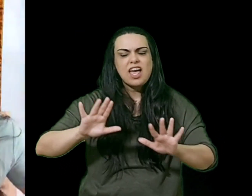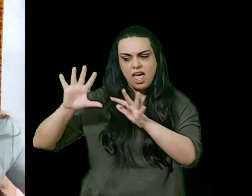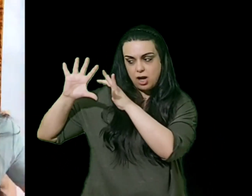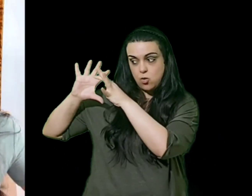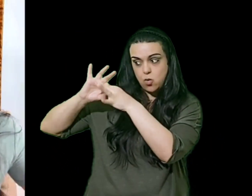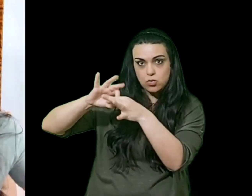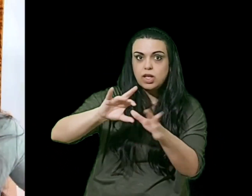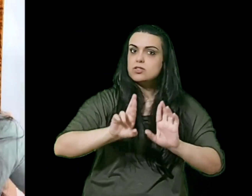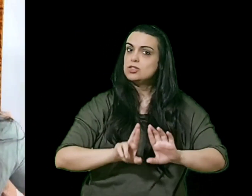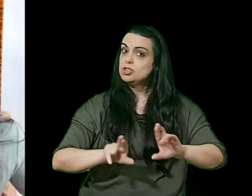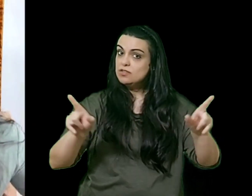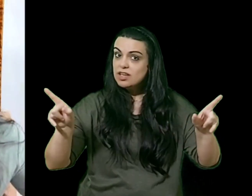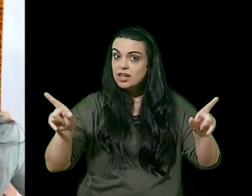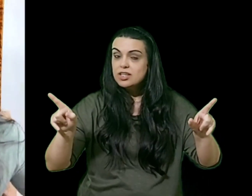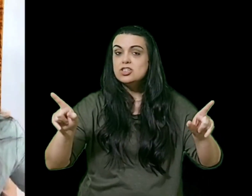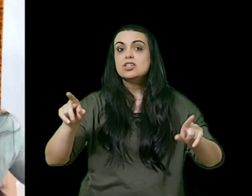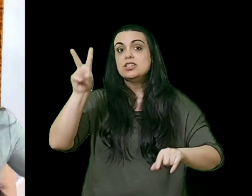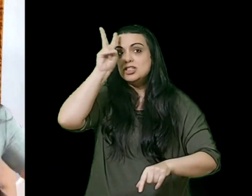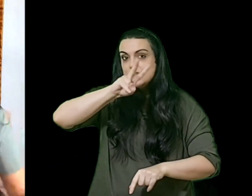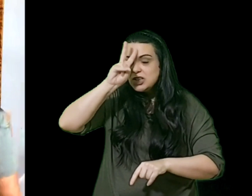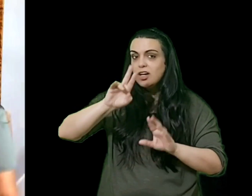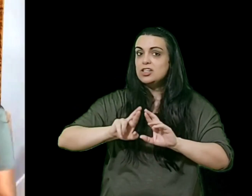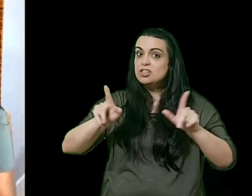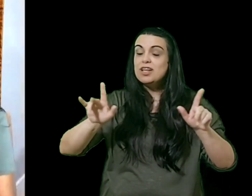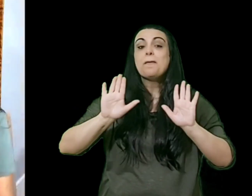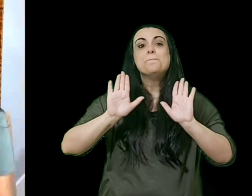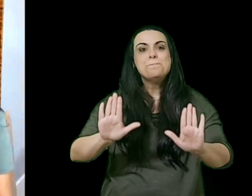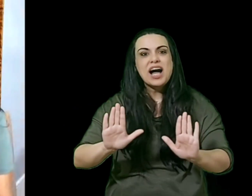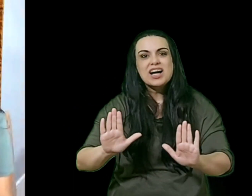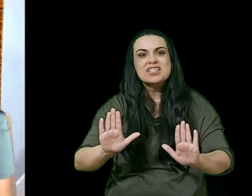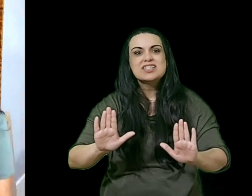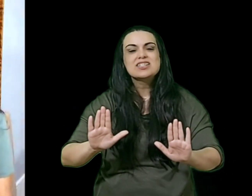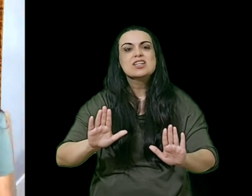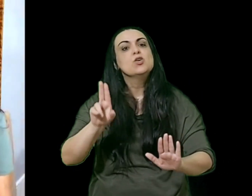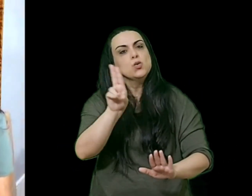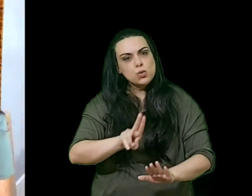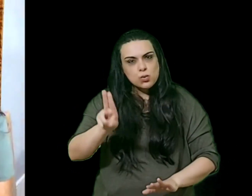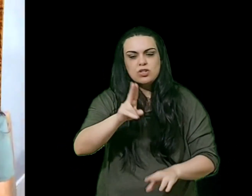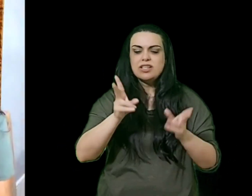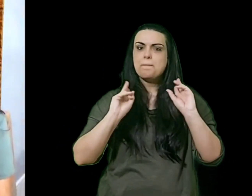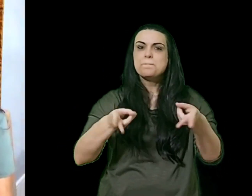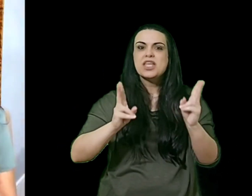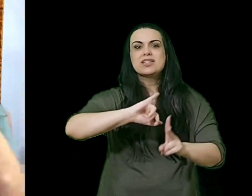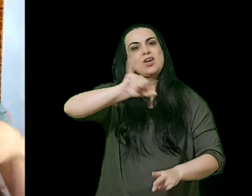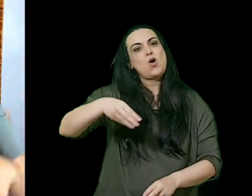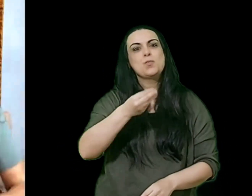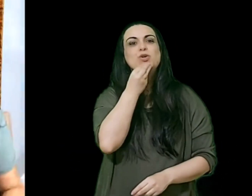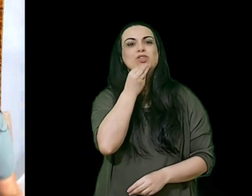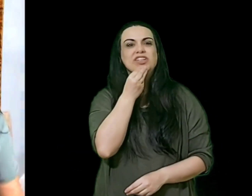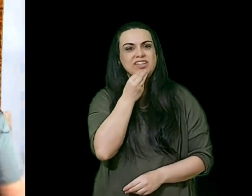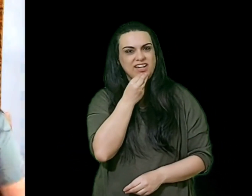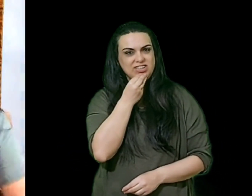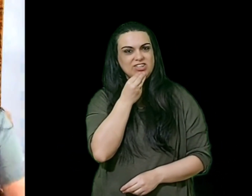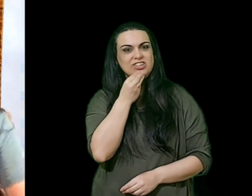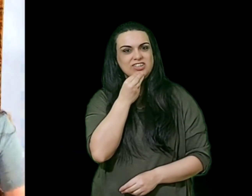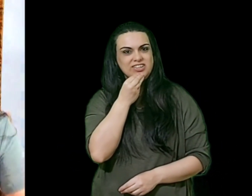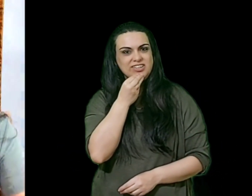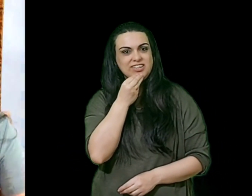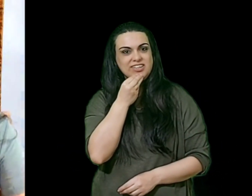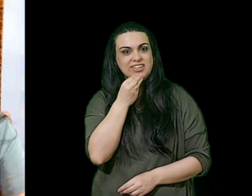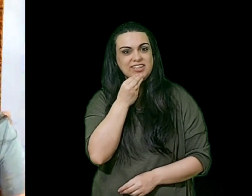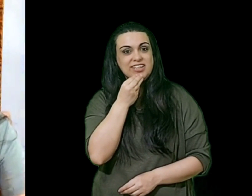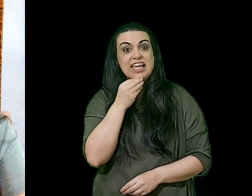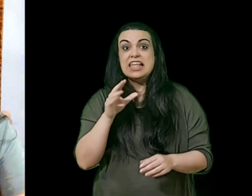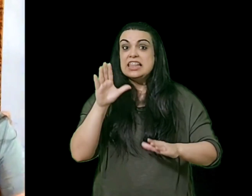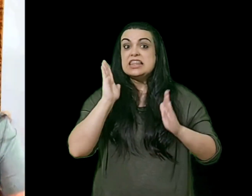São idades diferentes que desfrutam da mesma oportunidade. Elas estão vivendo